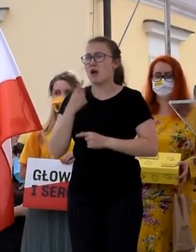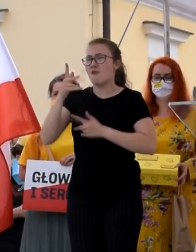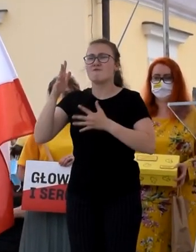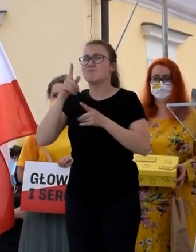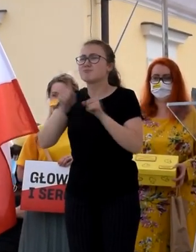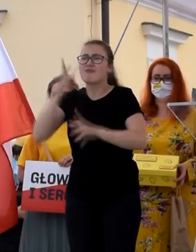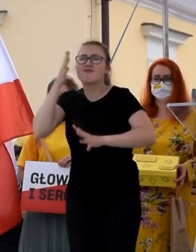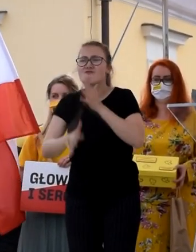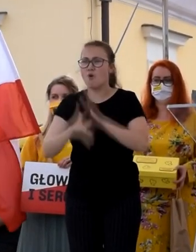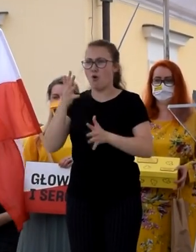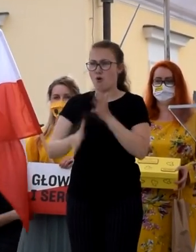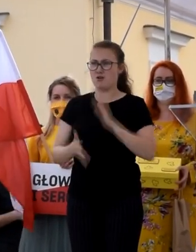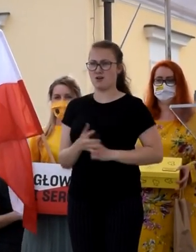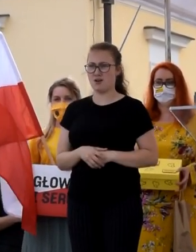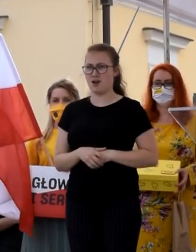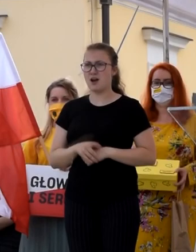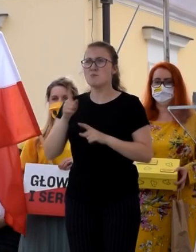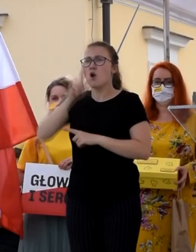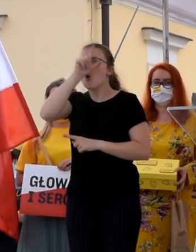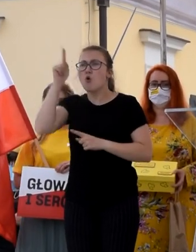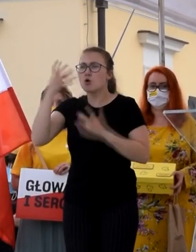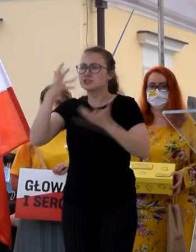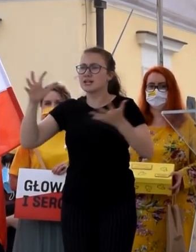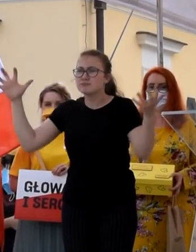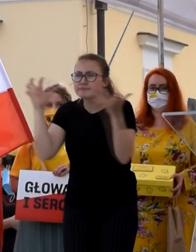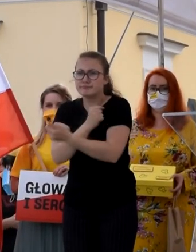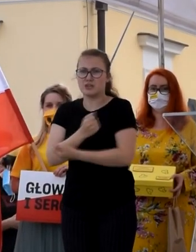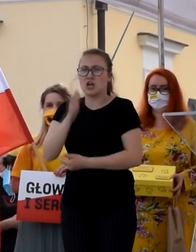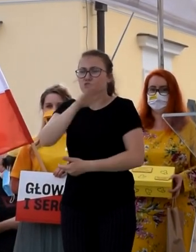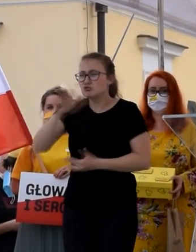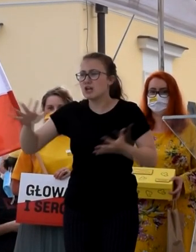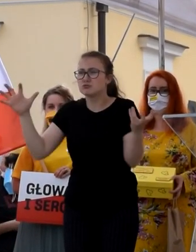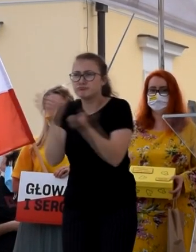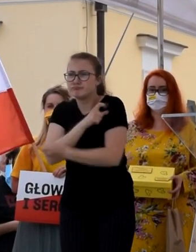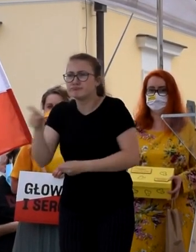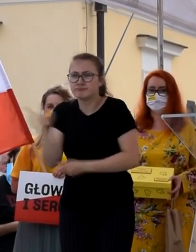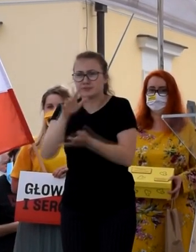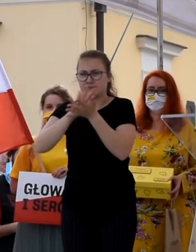szczucia na ludzi, ludzi na ludzi, dzieci na dzieci.